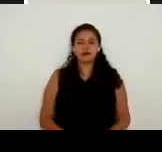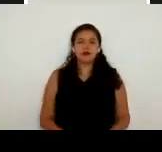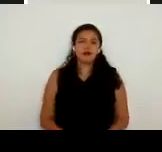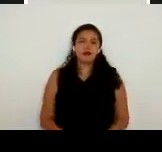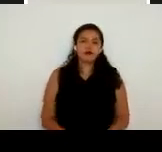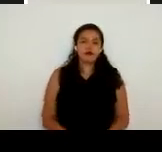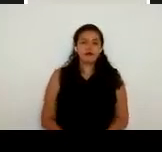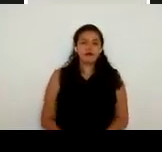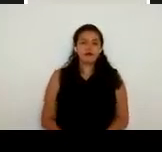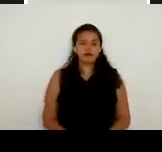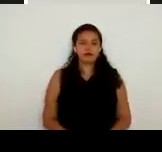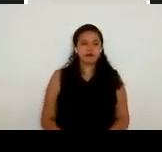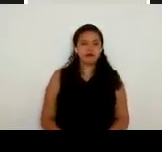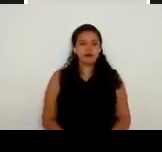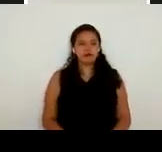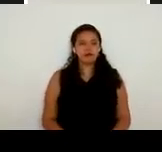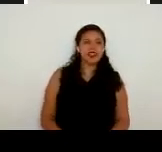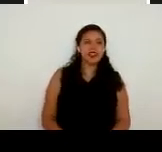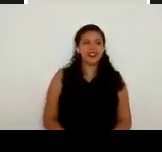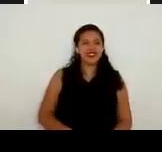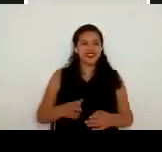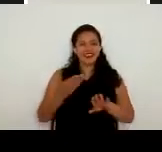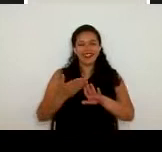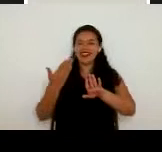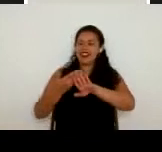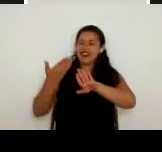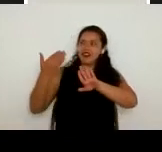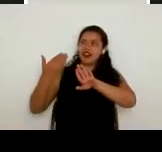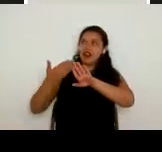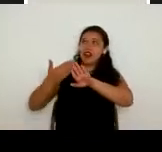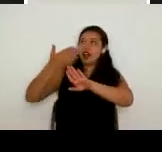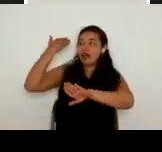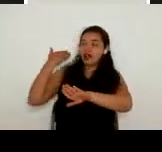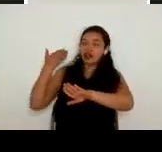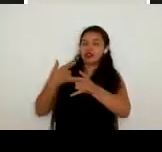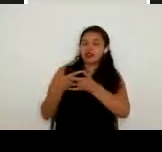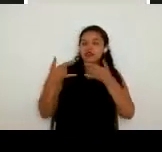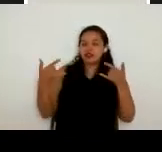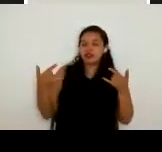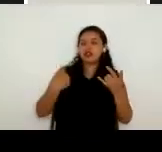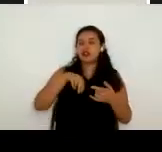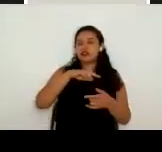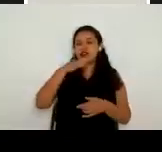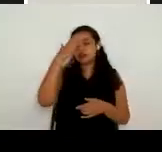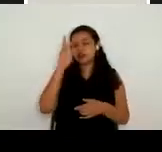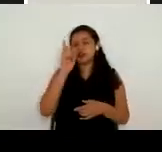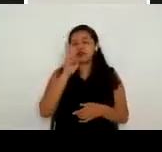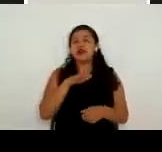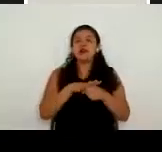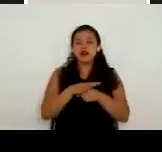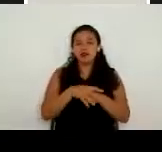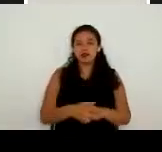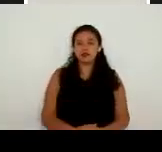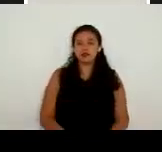en otro antecedente que también encontramos encontramos que una